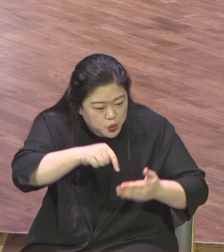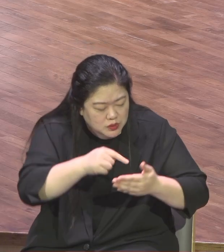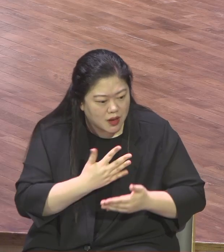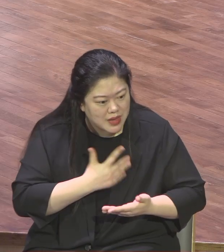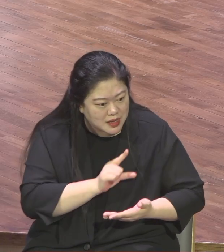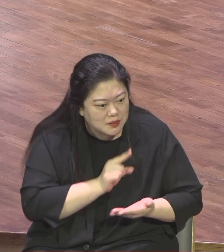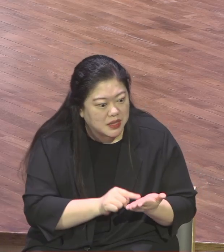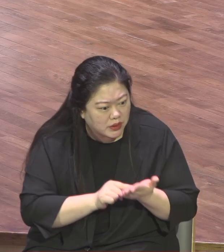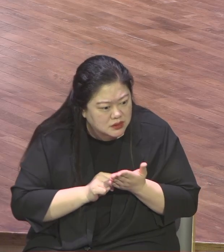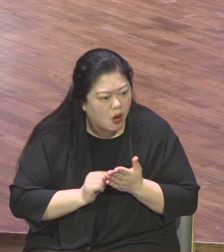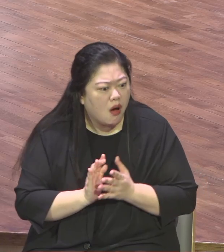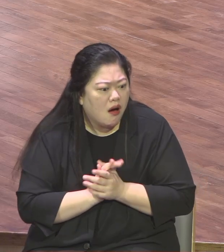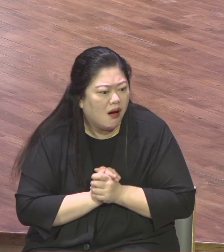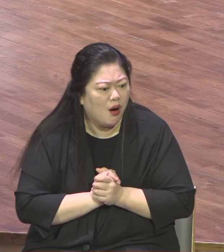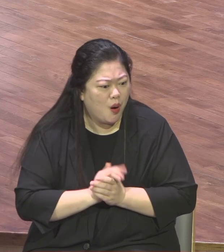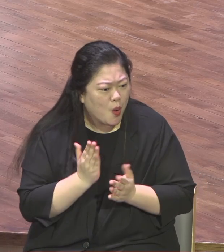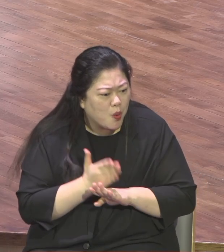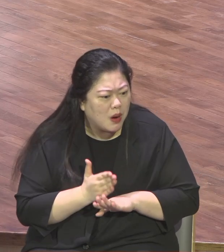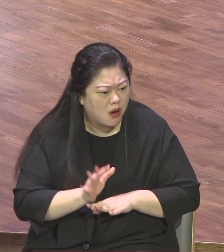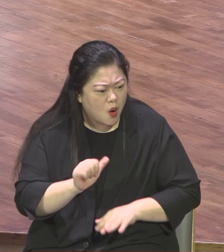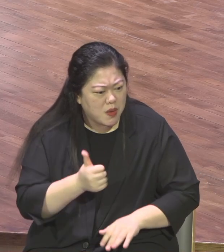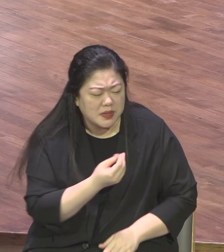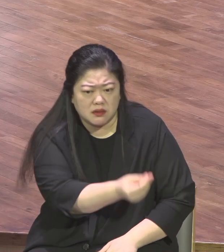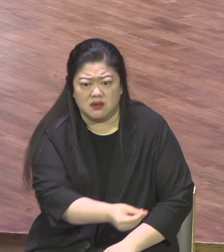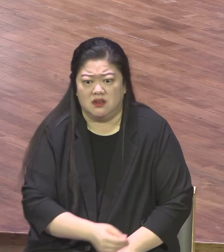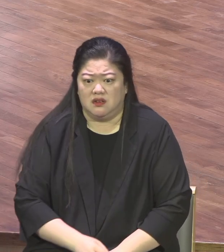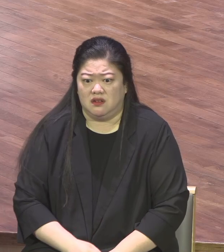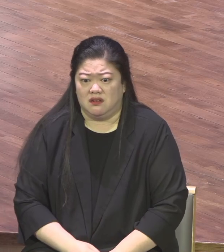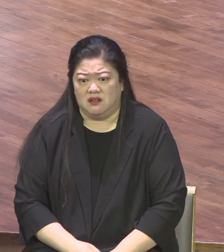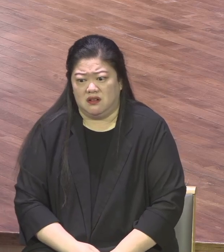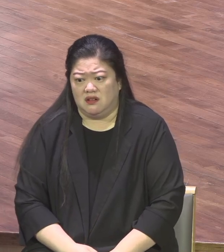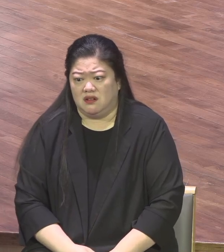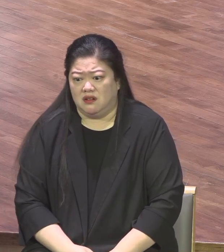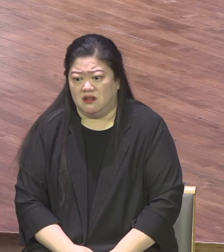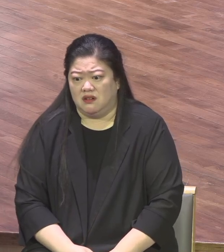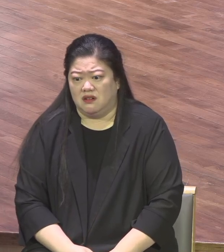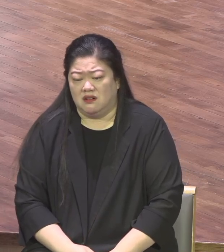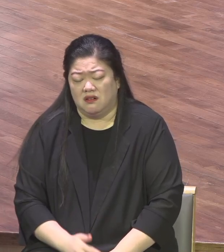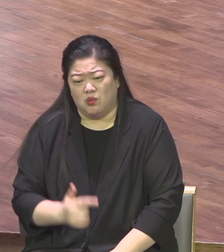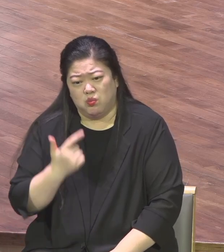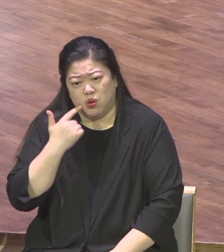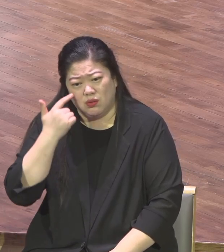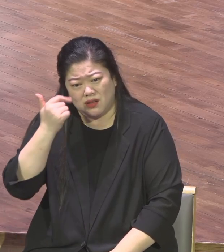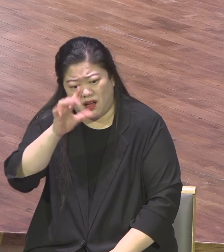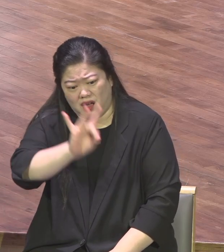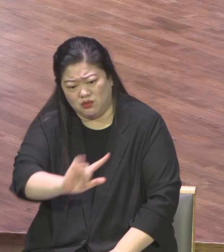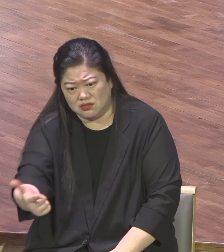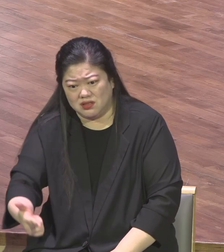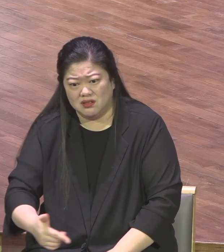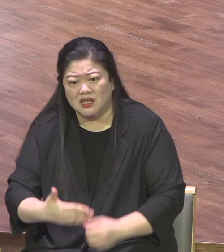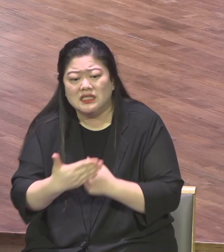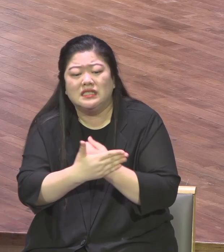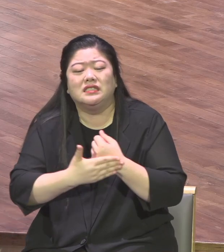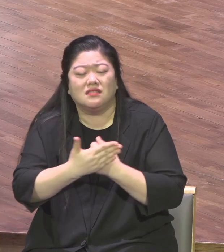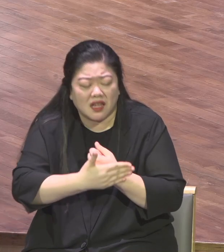일희일비하지 마시기 바랍니다. 하나님의 말씀입니다. 하나님 내가 누군가를 다 속이는 방법이란 말이에요.